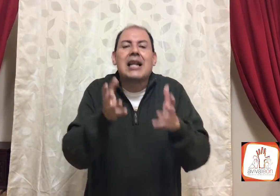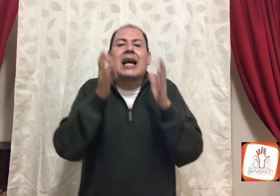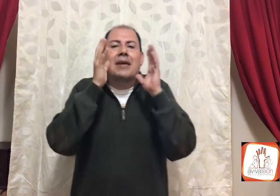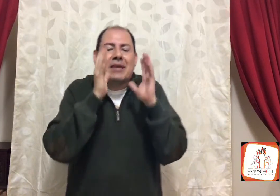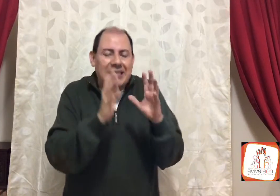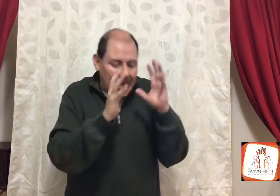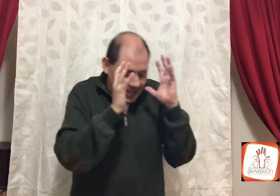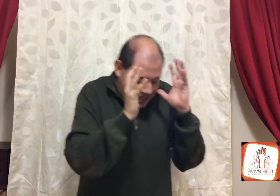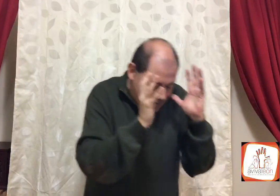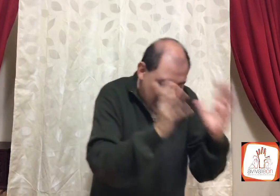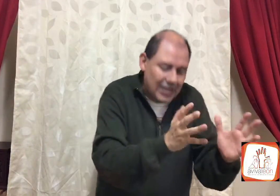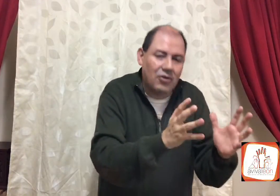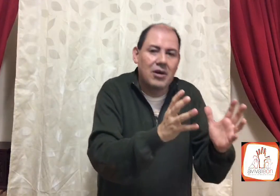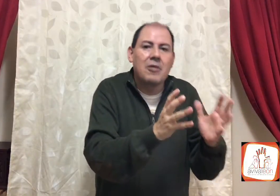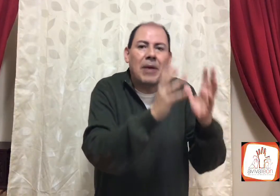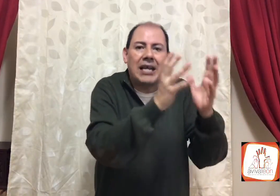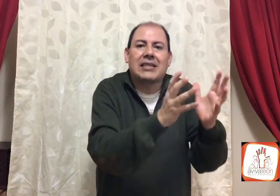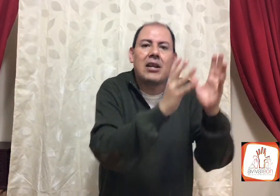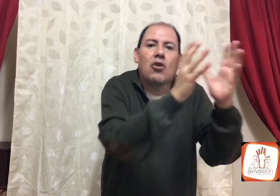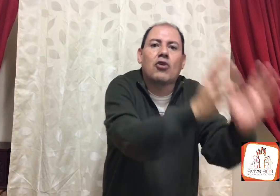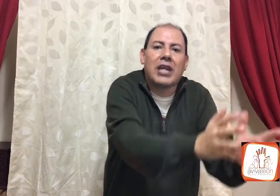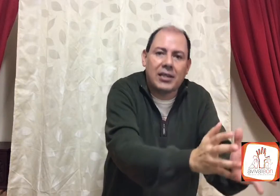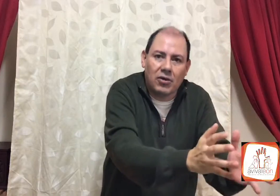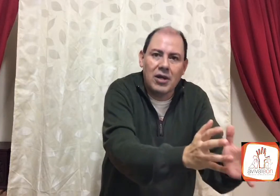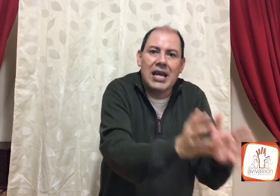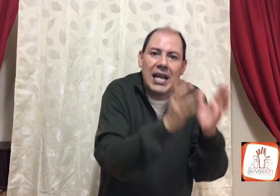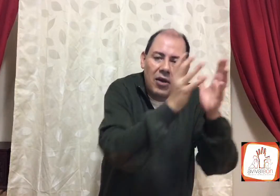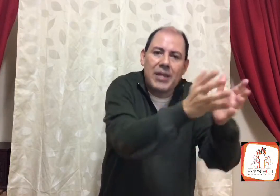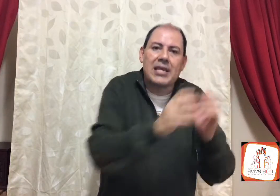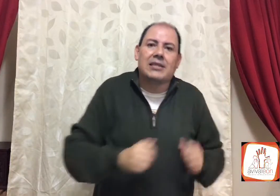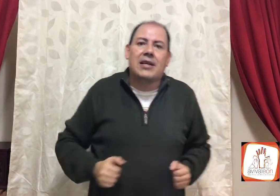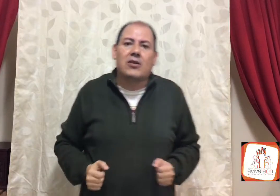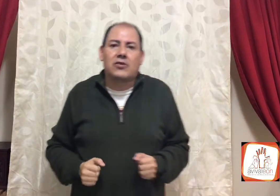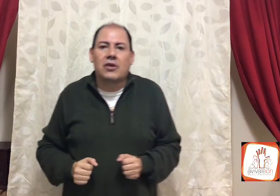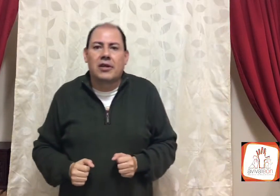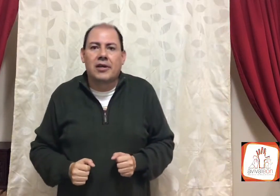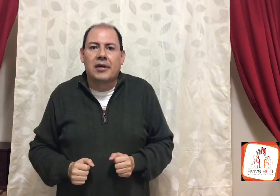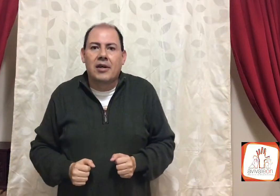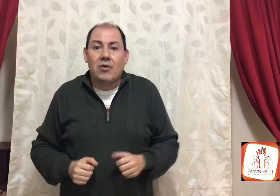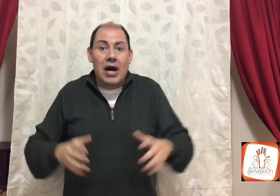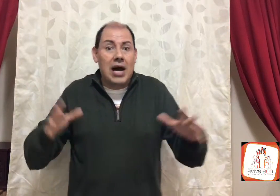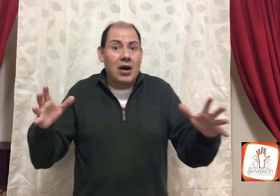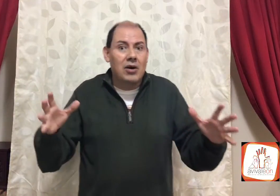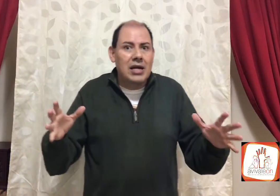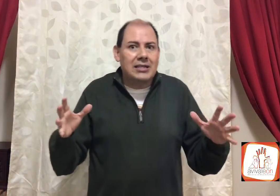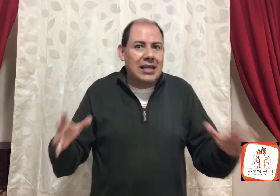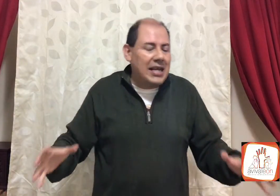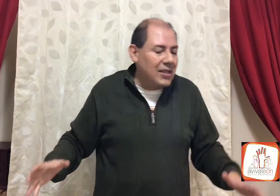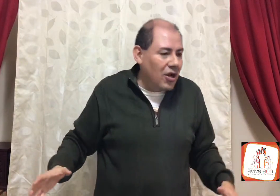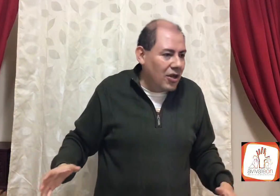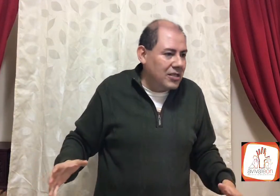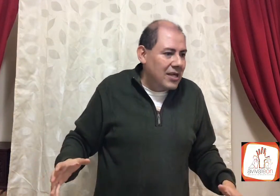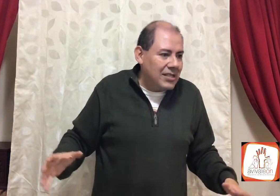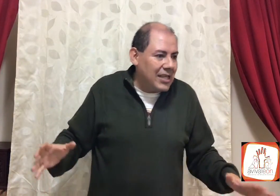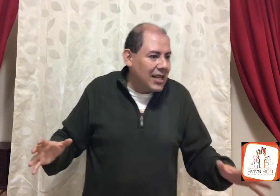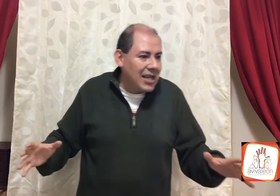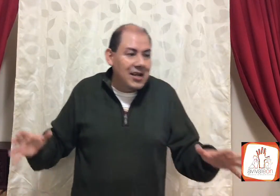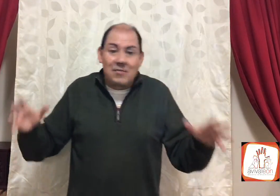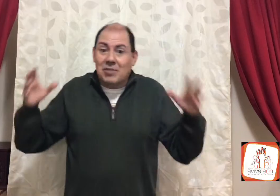la que me está guiando, para hacer lo correcto, en la obediencia a Dios, wow, están aquí todos, están aquí, mi